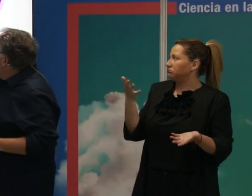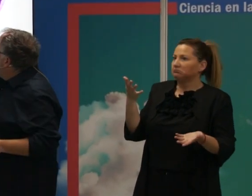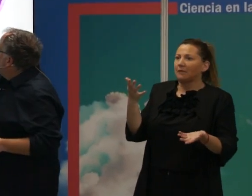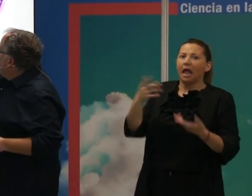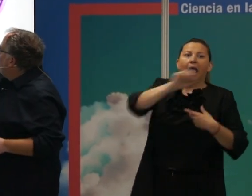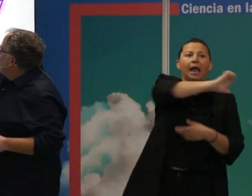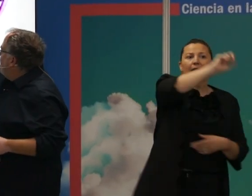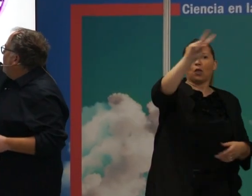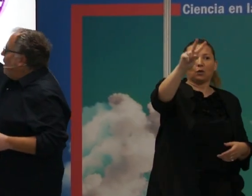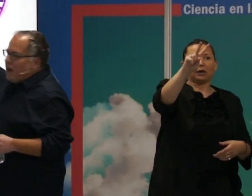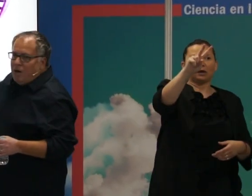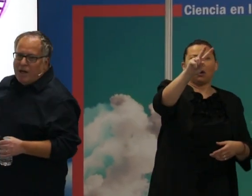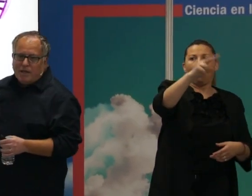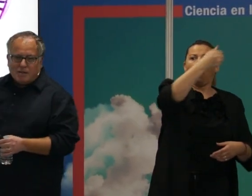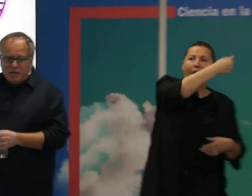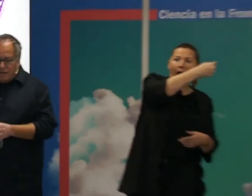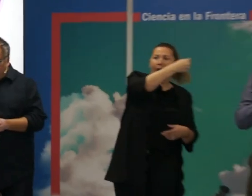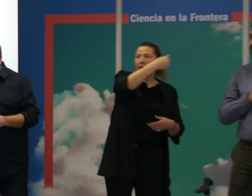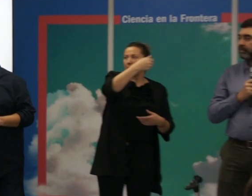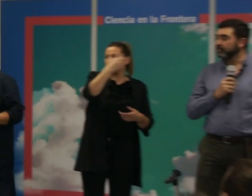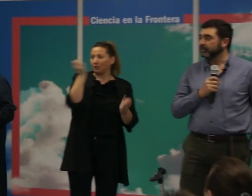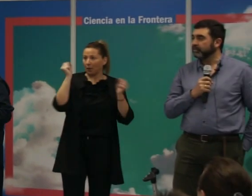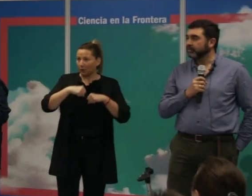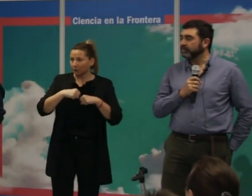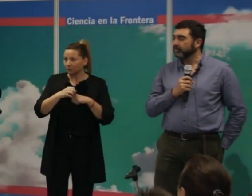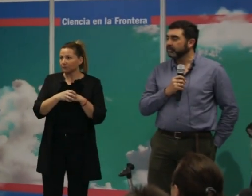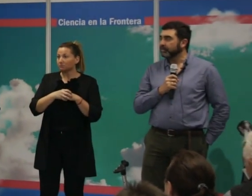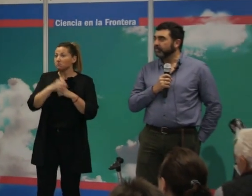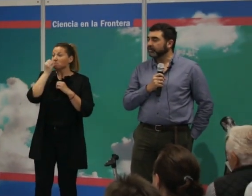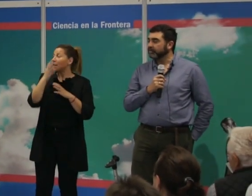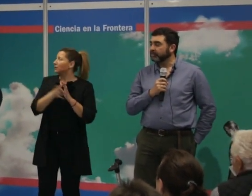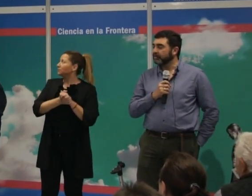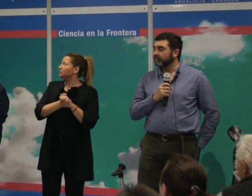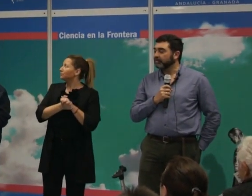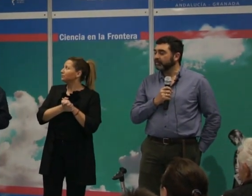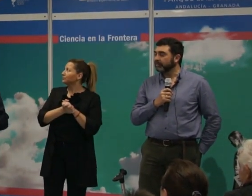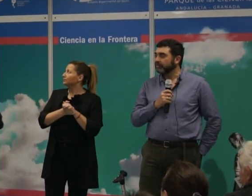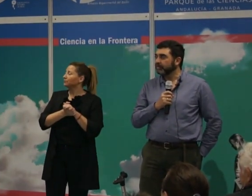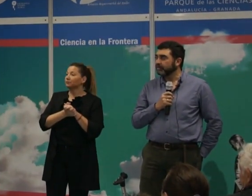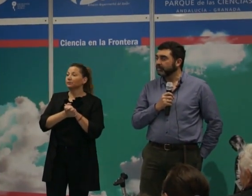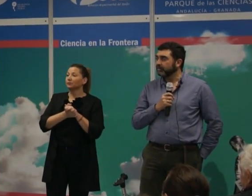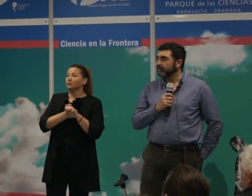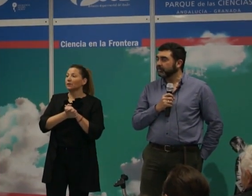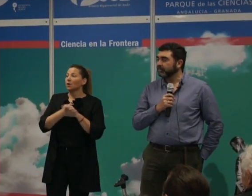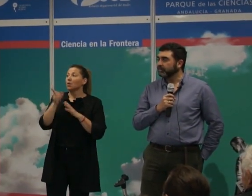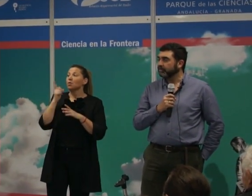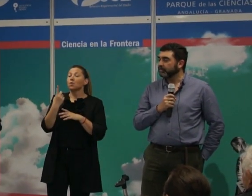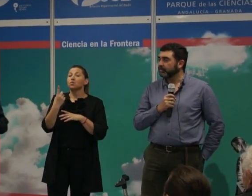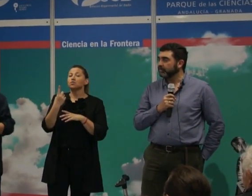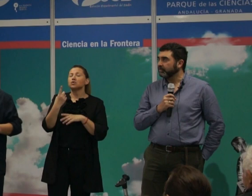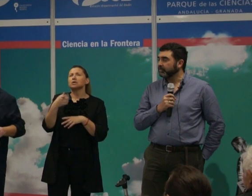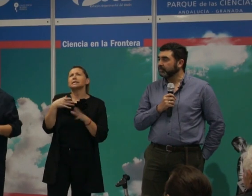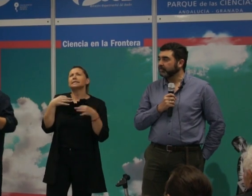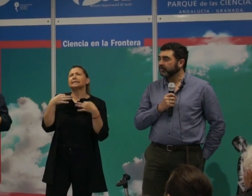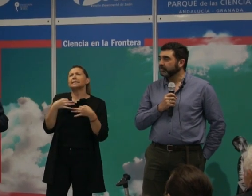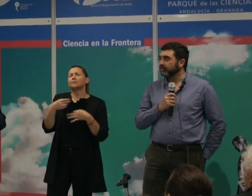en Norteamérica, pues podría ser el A o el X. ¿Sí? ¿De acuerdo? Bueno, esto puede, uno siempre puede tener la tentación